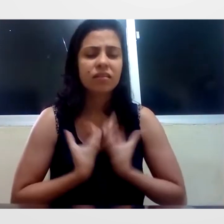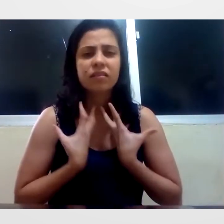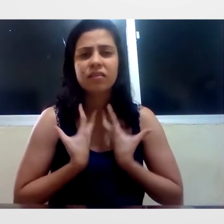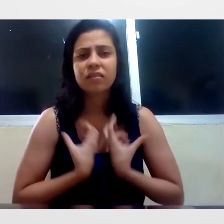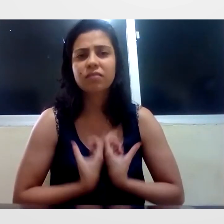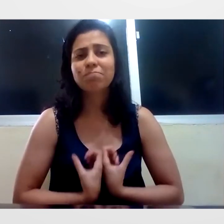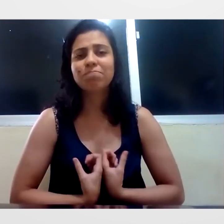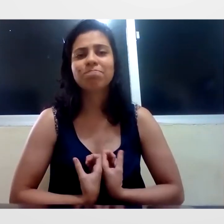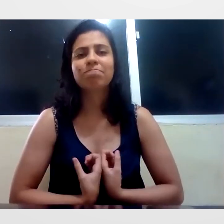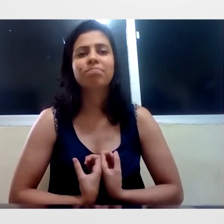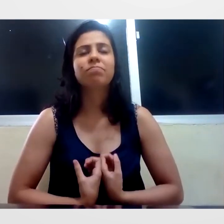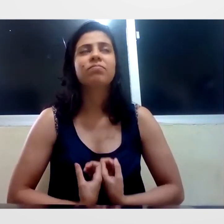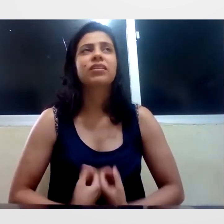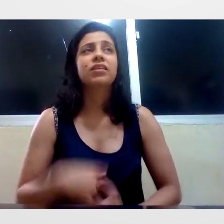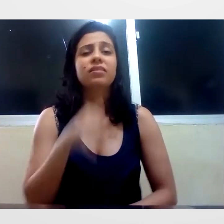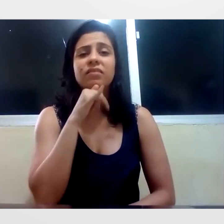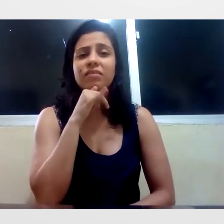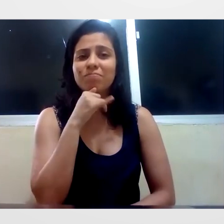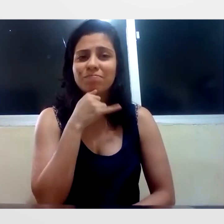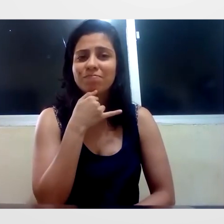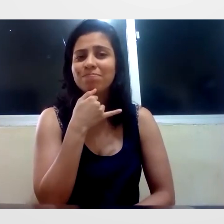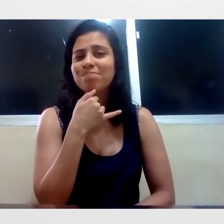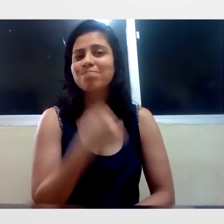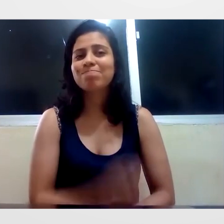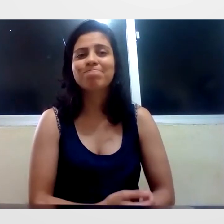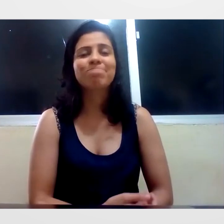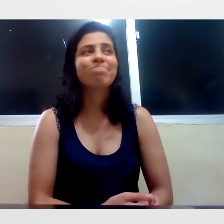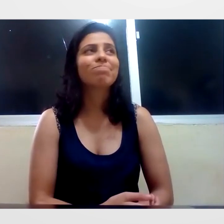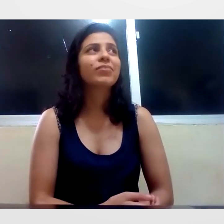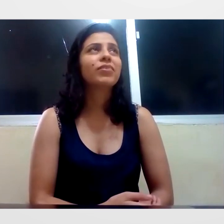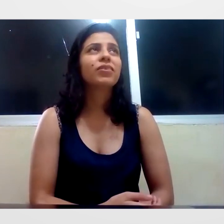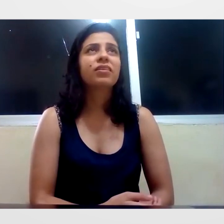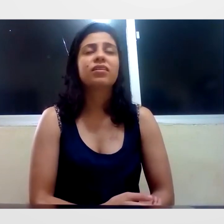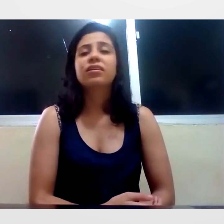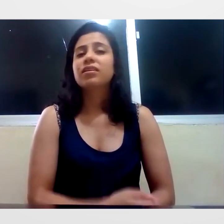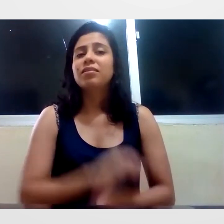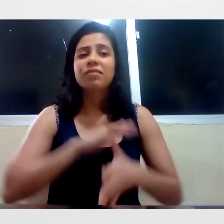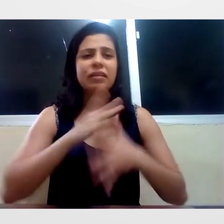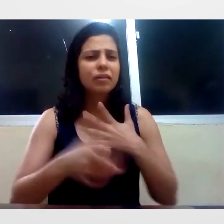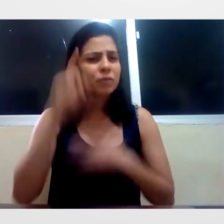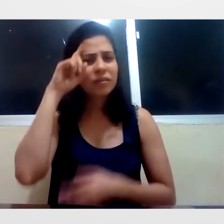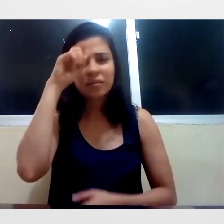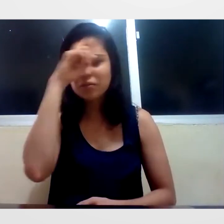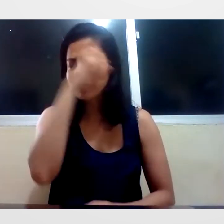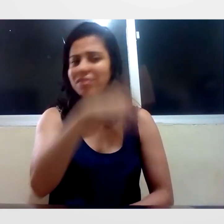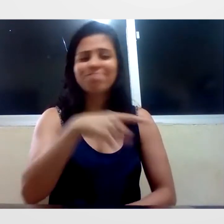frustrada, a me sentir muito para baixo, porque eu sentia que a Libras era muito difícil